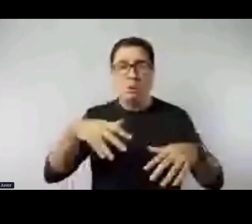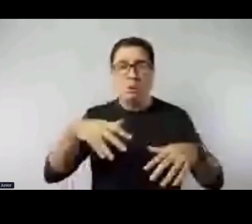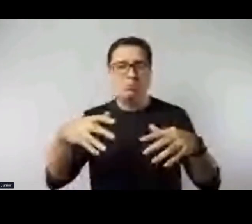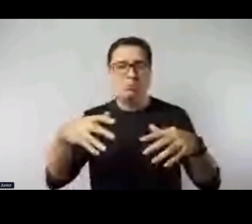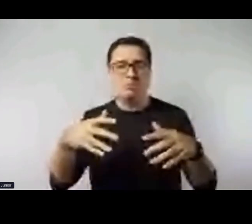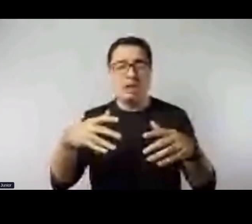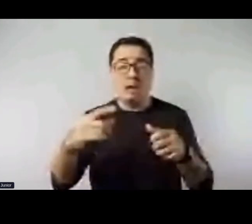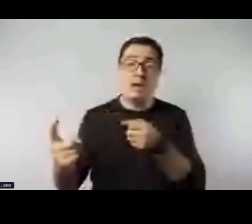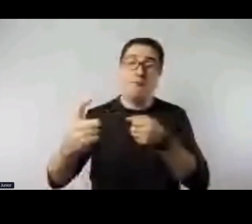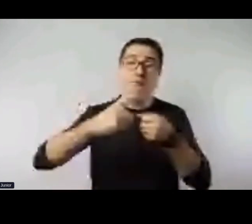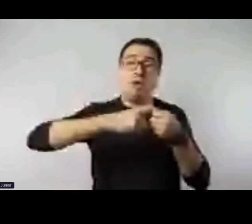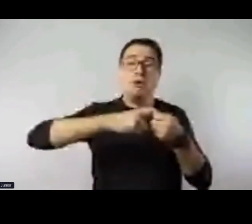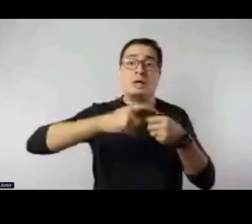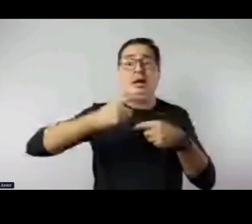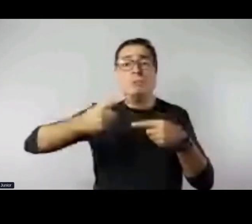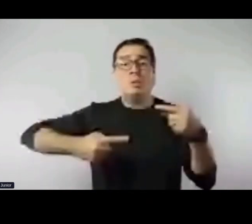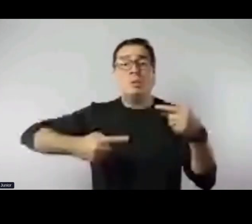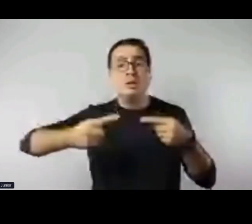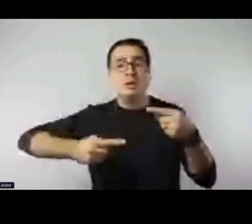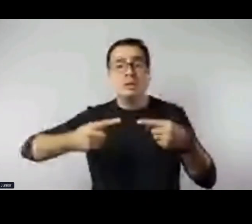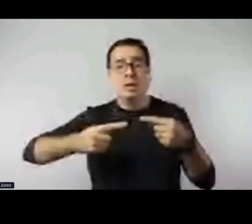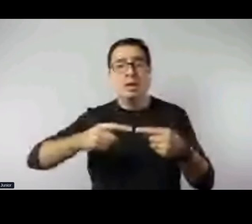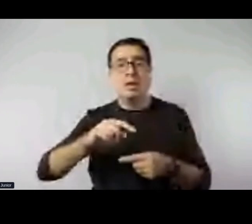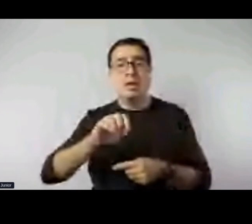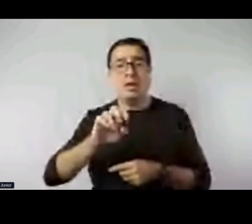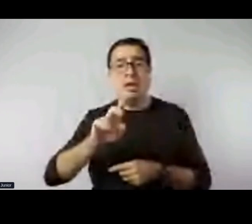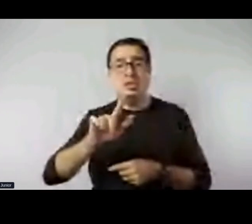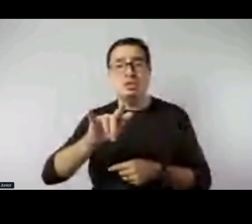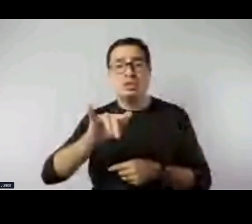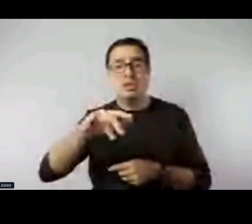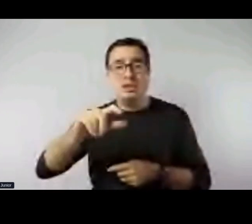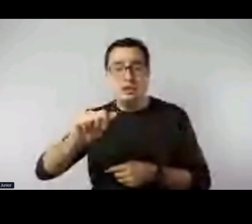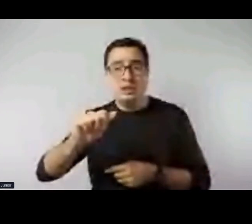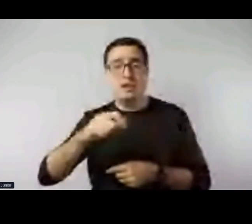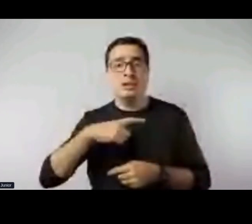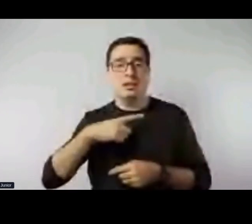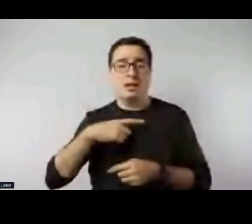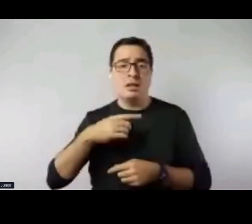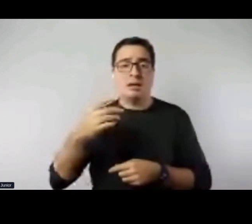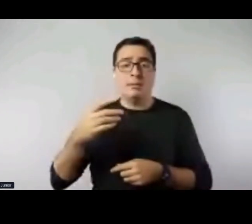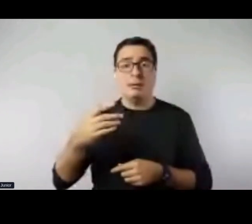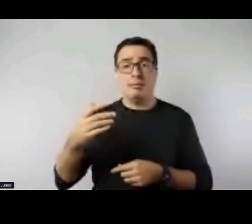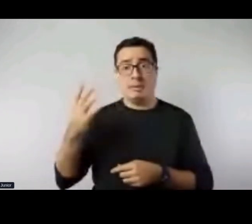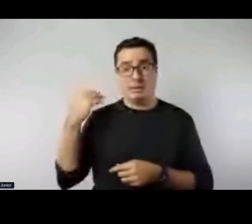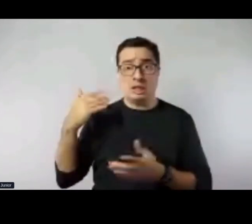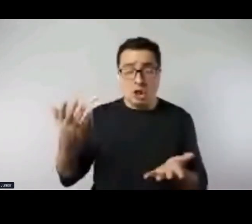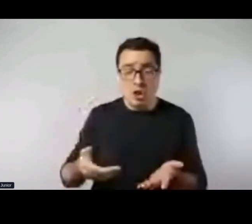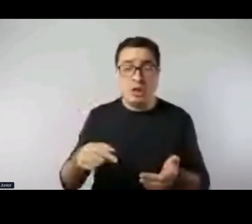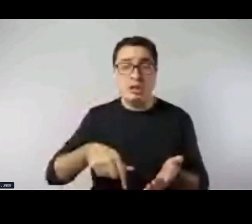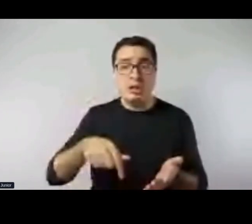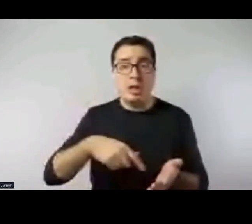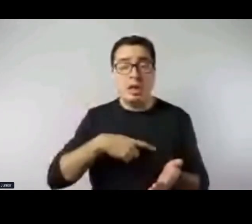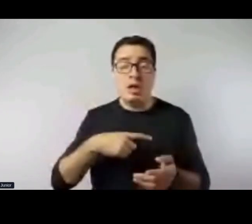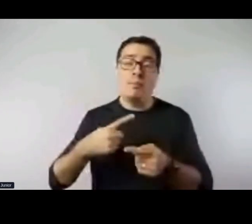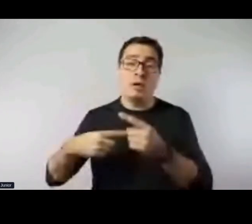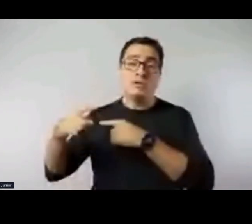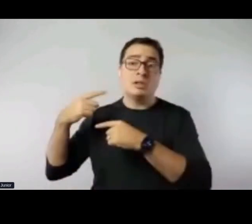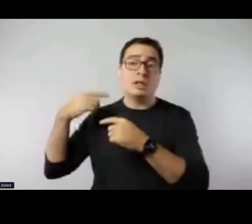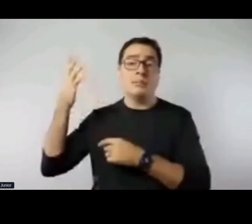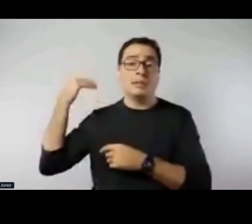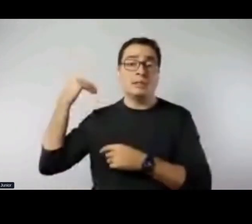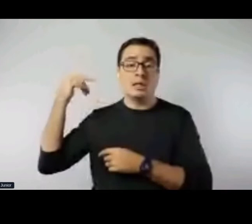à política da eugenia, bem presente, ou nos dias atuais, ou a gente pode voltar ao passado,